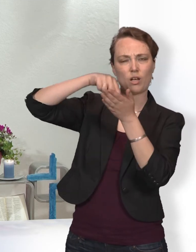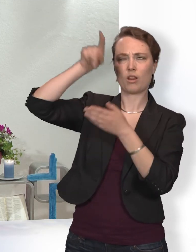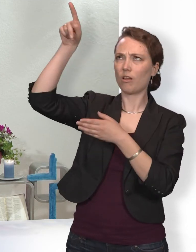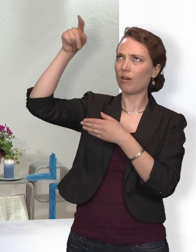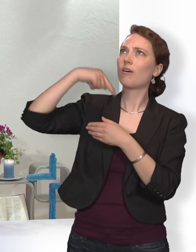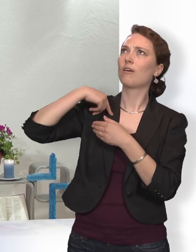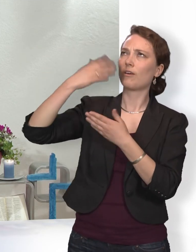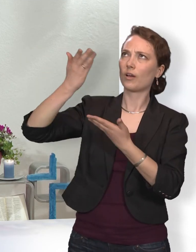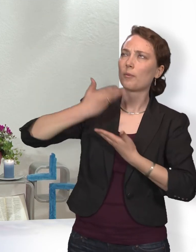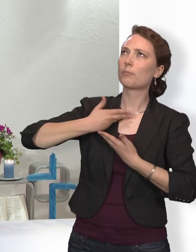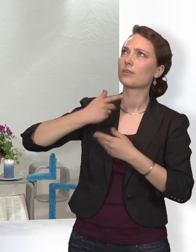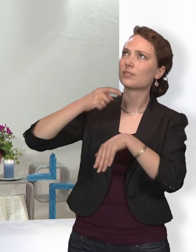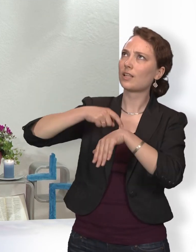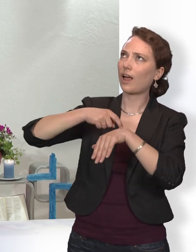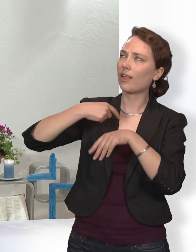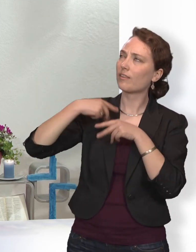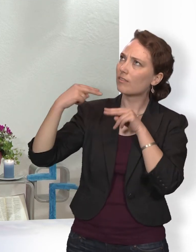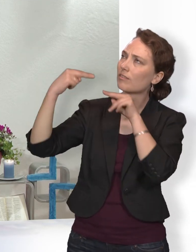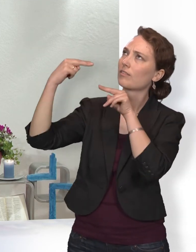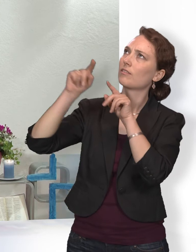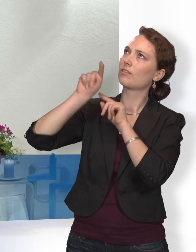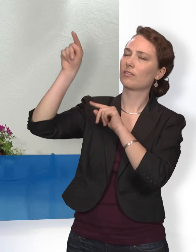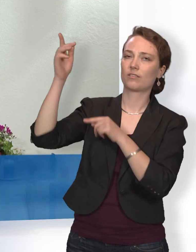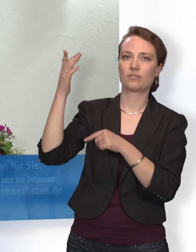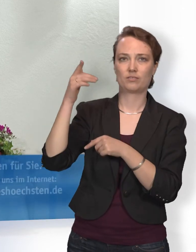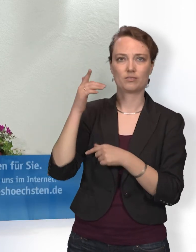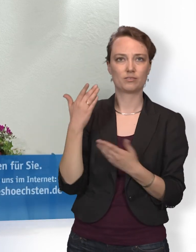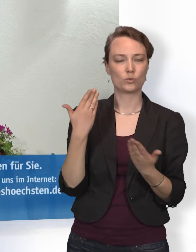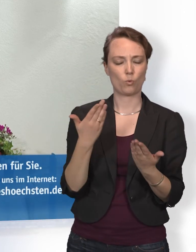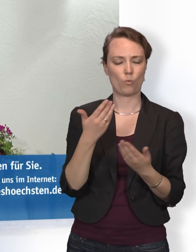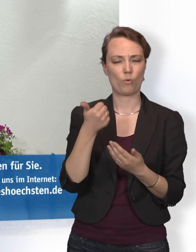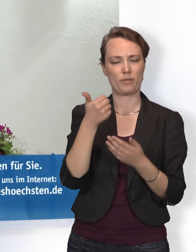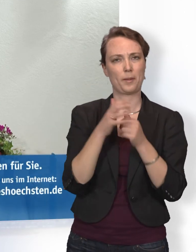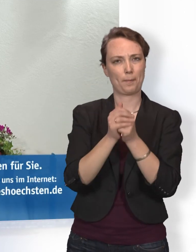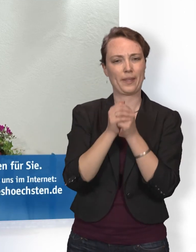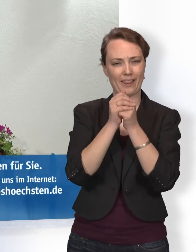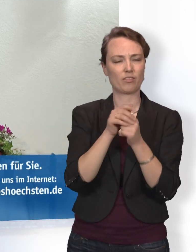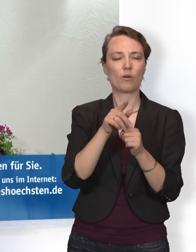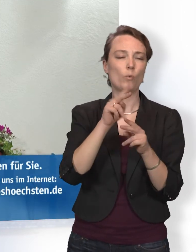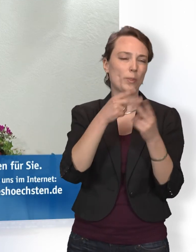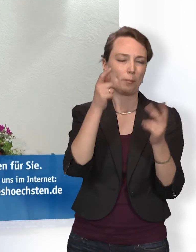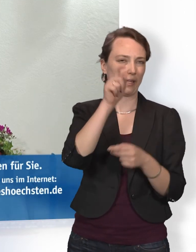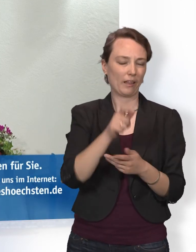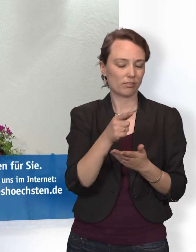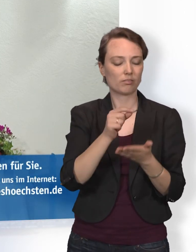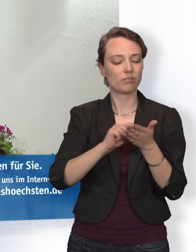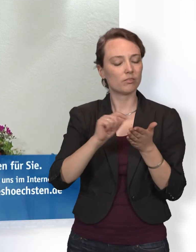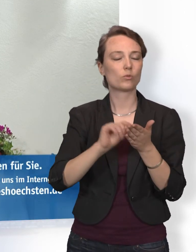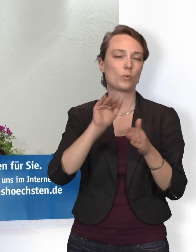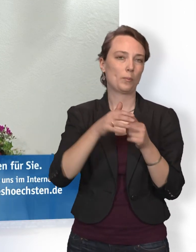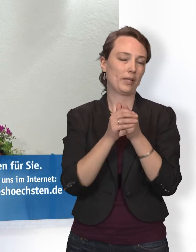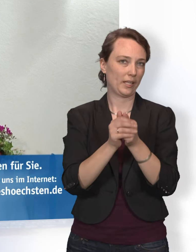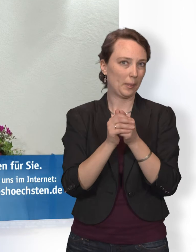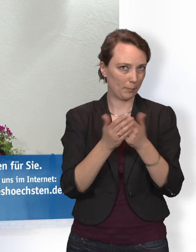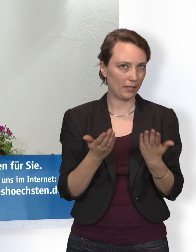gibt. So resümiert ein unbekannter Beter über das Gebet. Lassen Sie